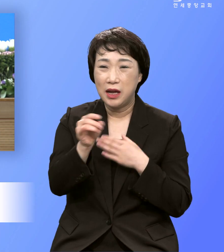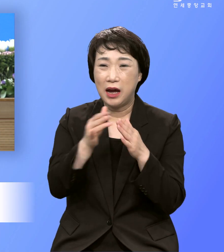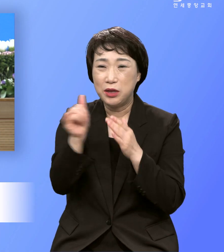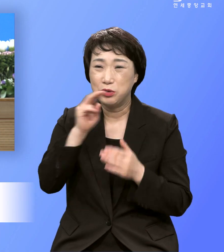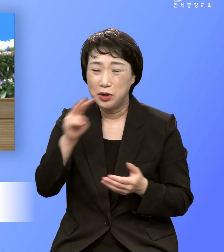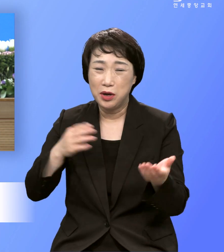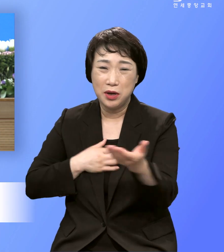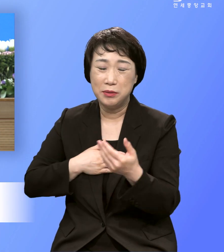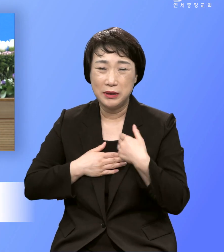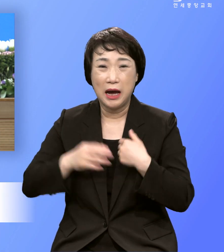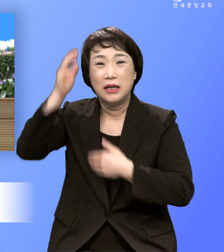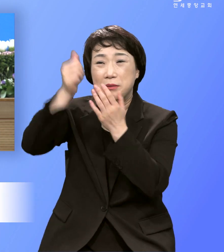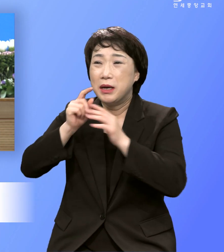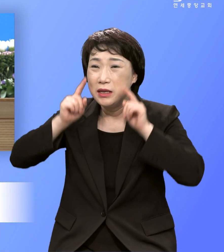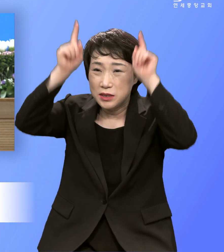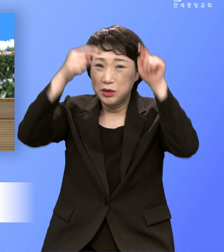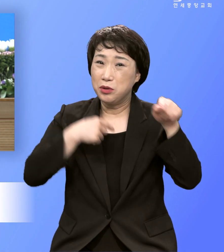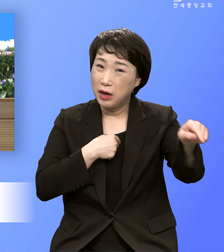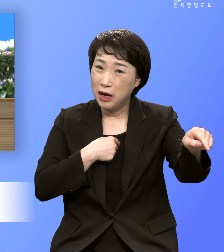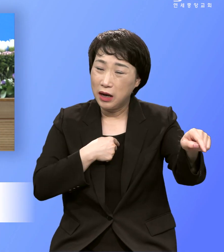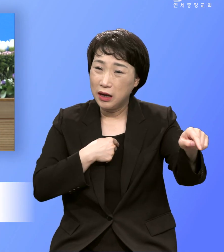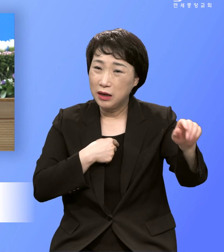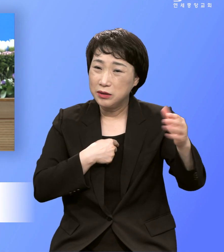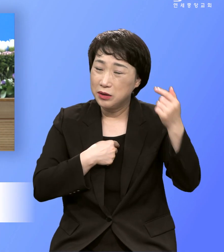내가 하나님의 진노의 대상이냐?